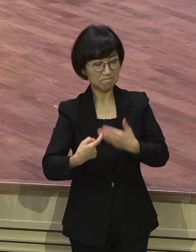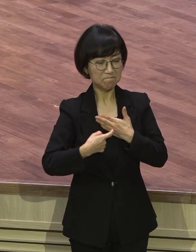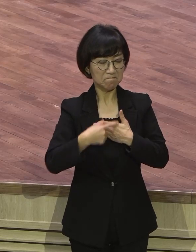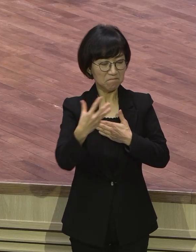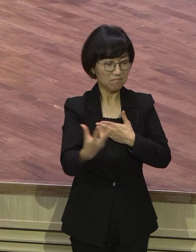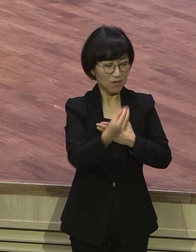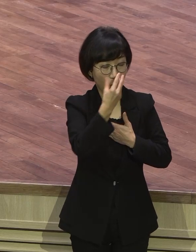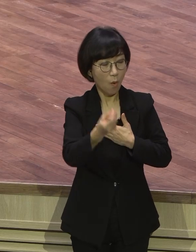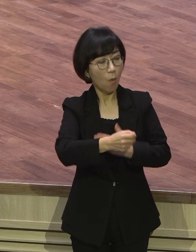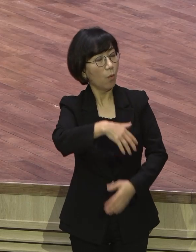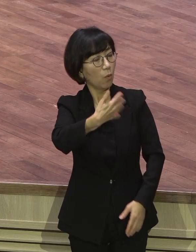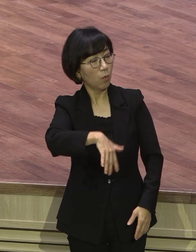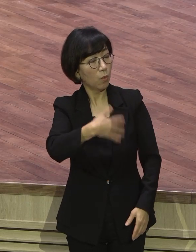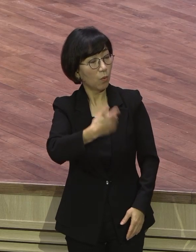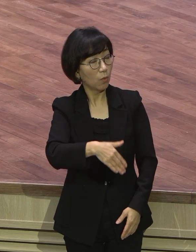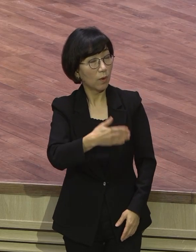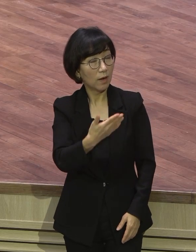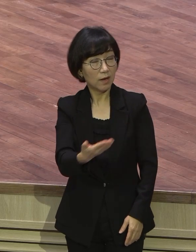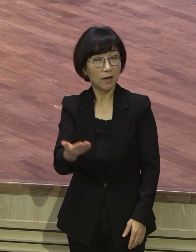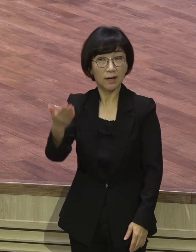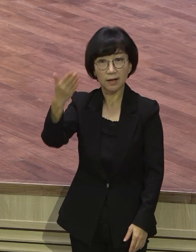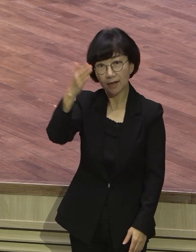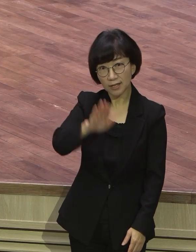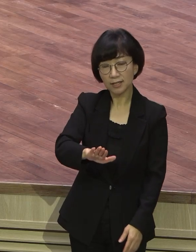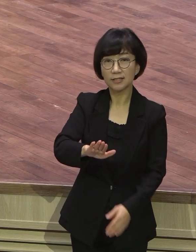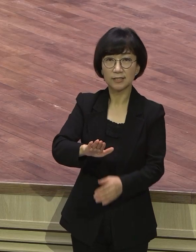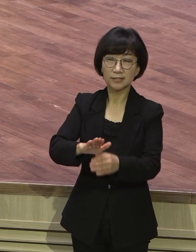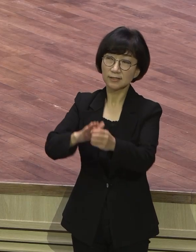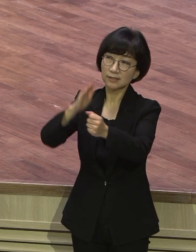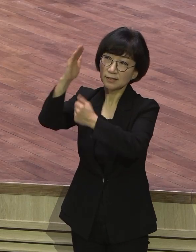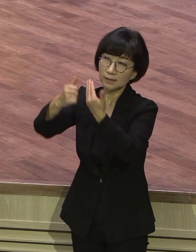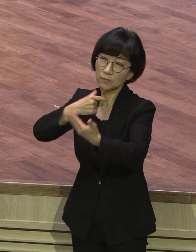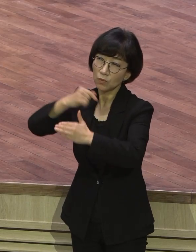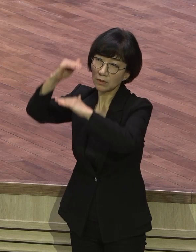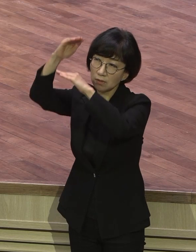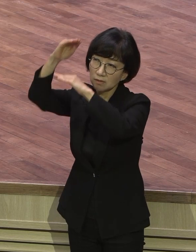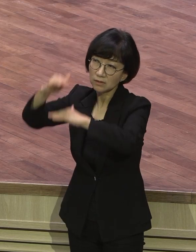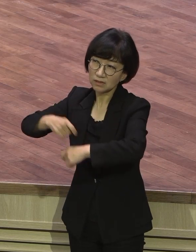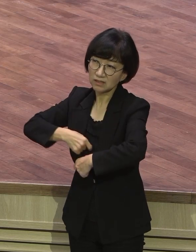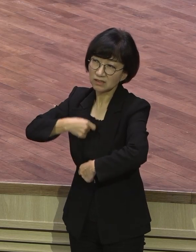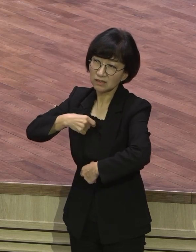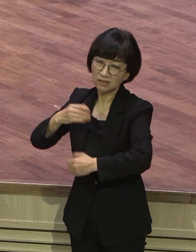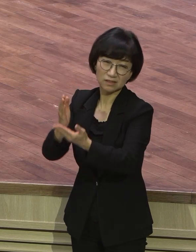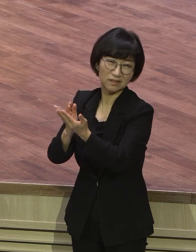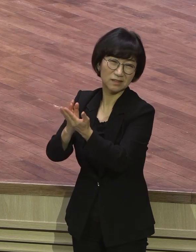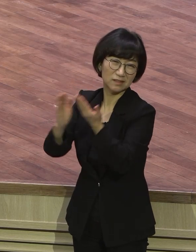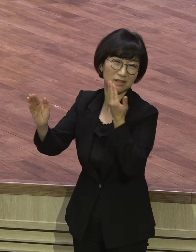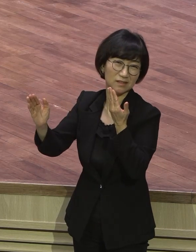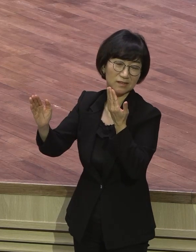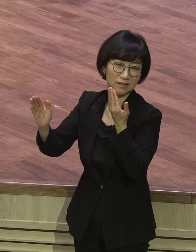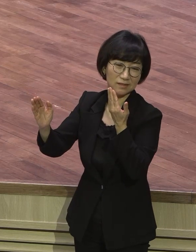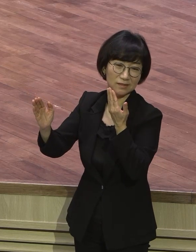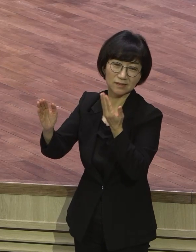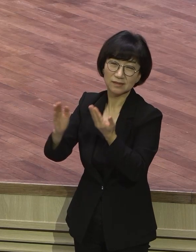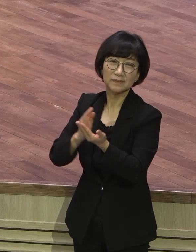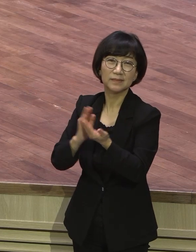모르겠지만은 결정적으로 이것은 하나님이 원하는 의의가 아니다